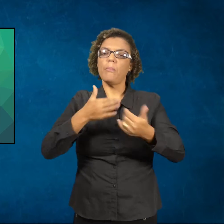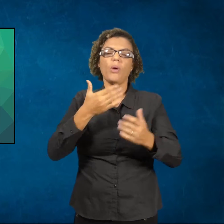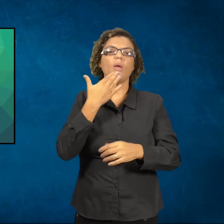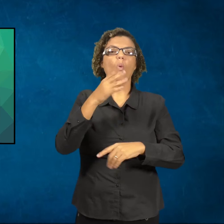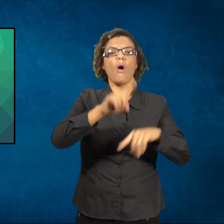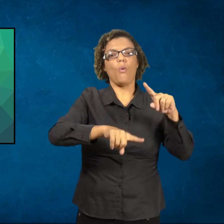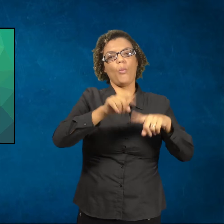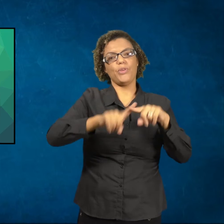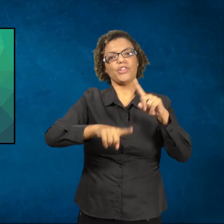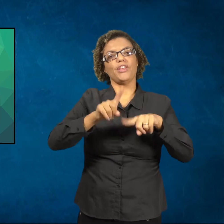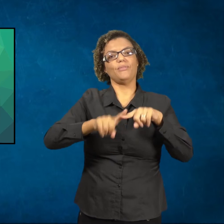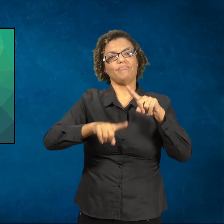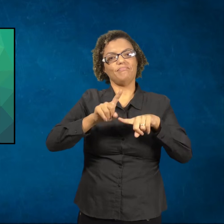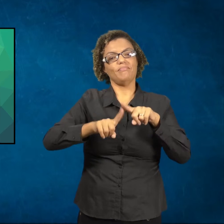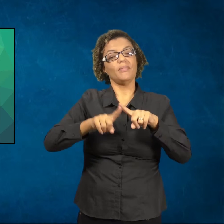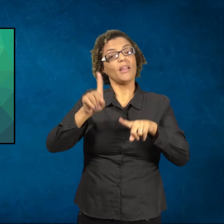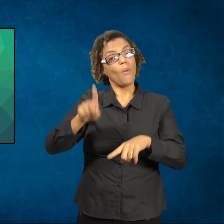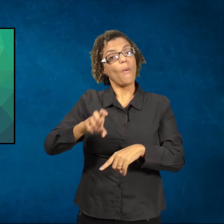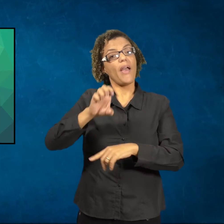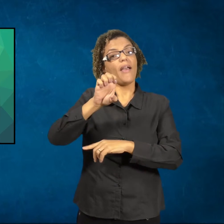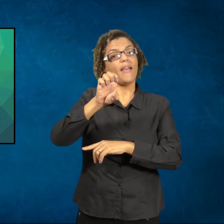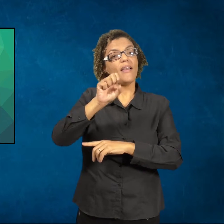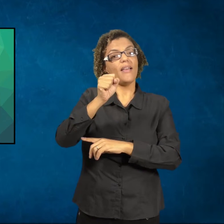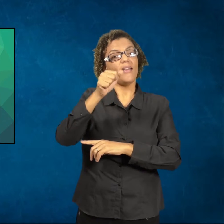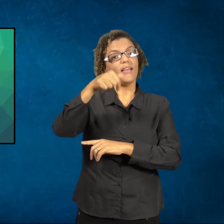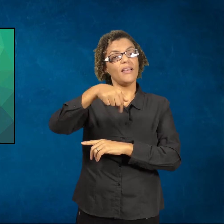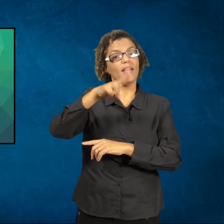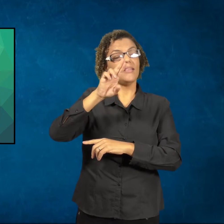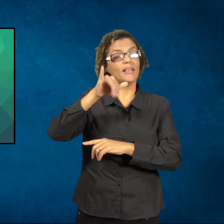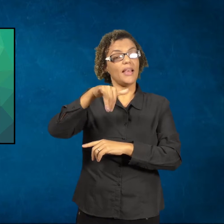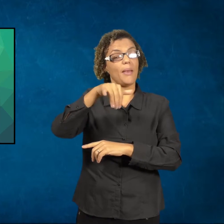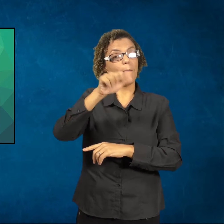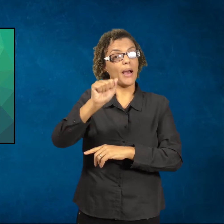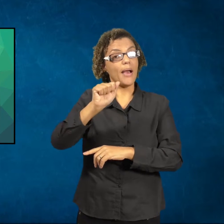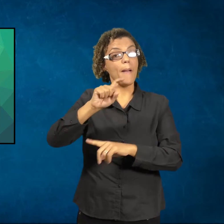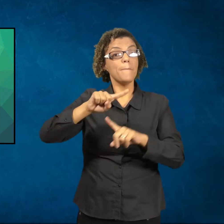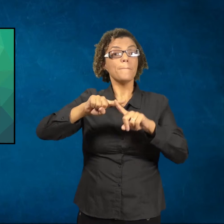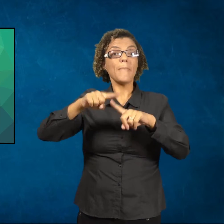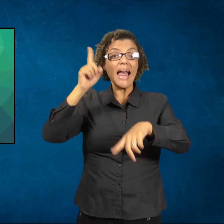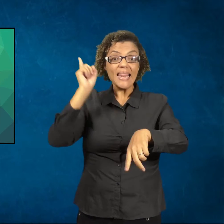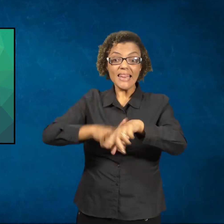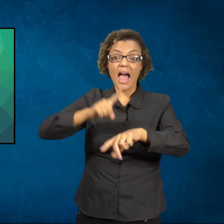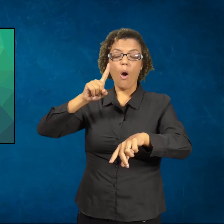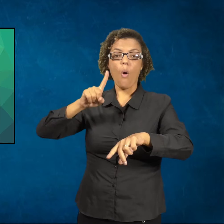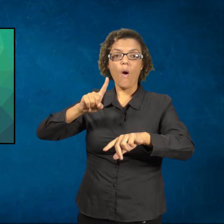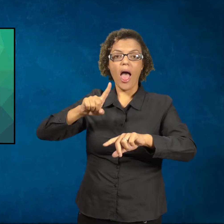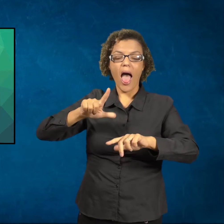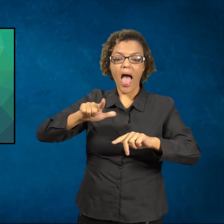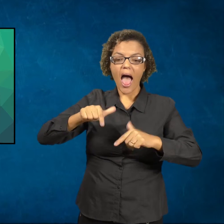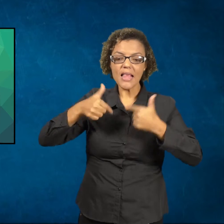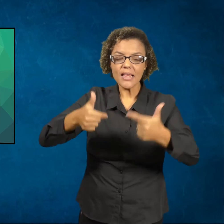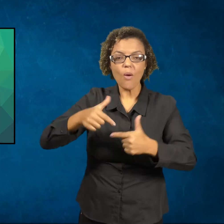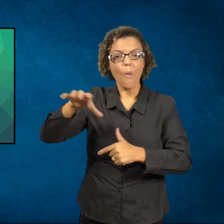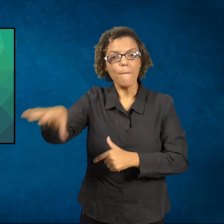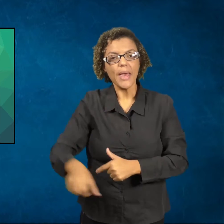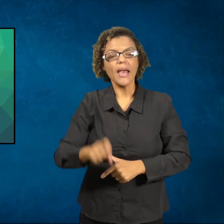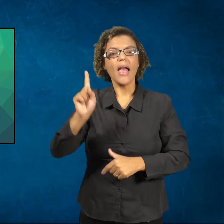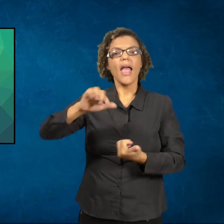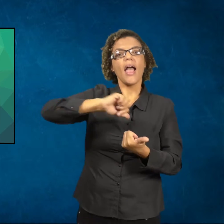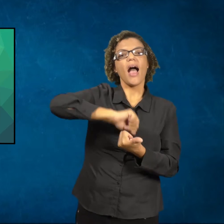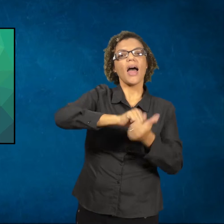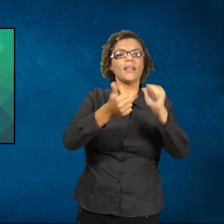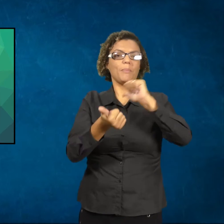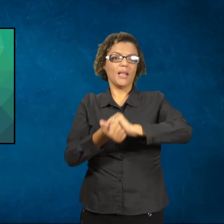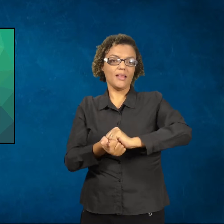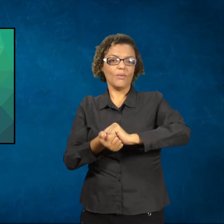objeto. Agora, como que a ação de pegar em si vai acontecer, de fato, é uma adaptação que eu vou